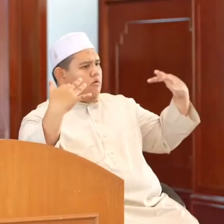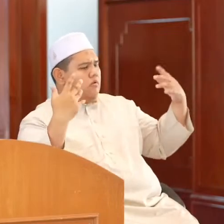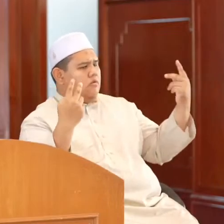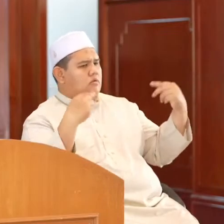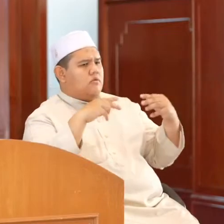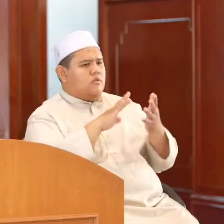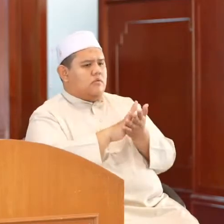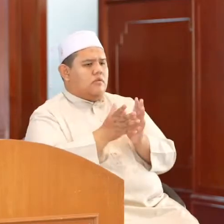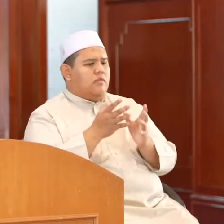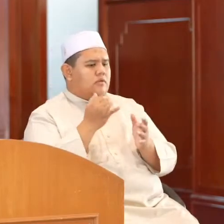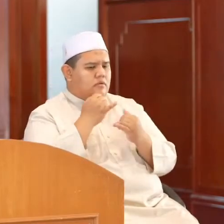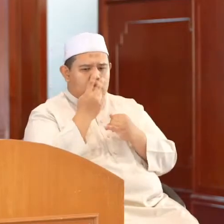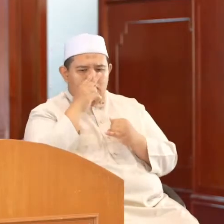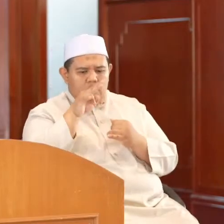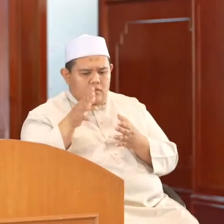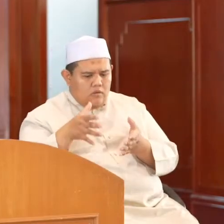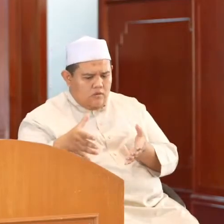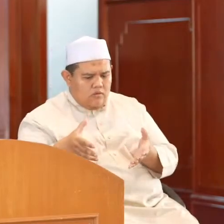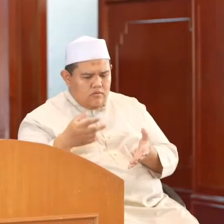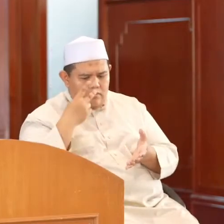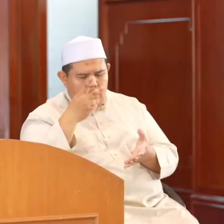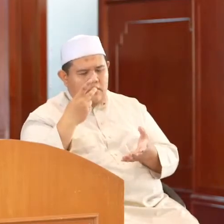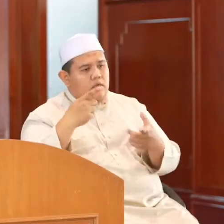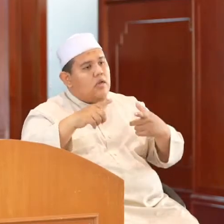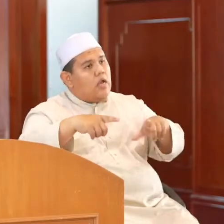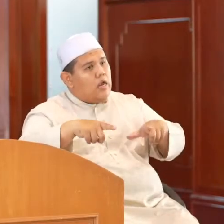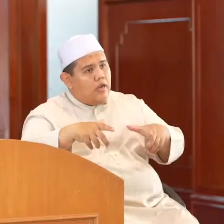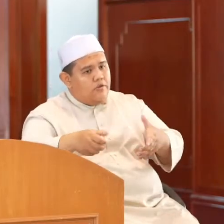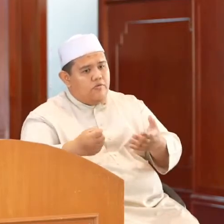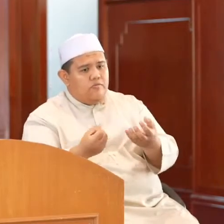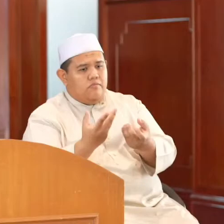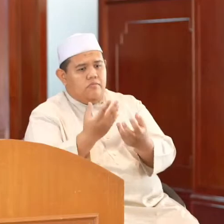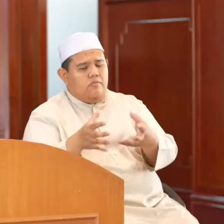belakang dia, dia lalu dekat orang sedang sambut dia.